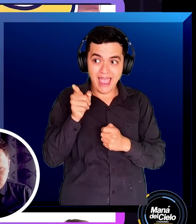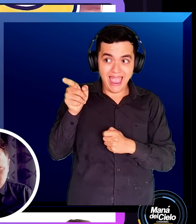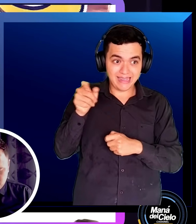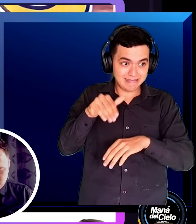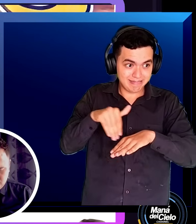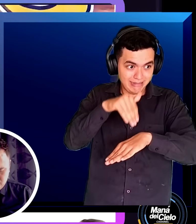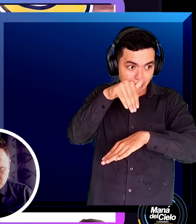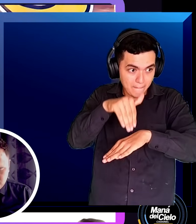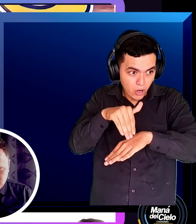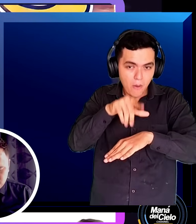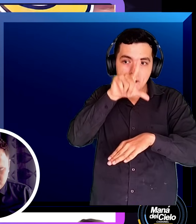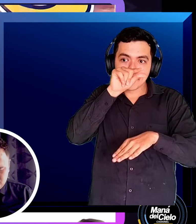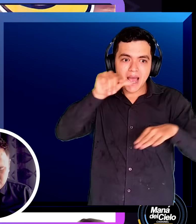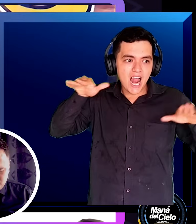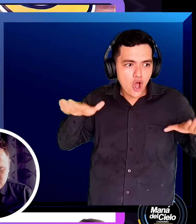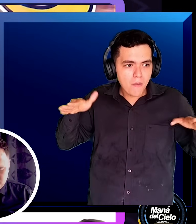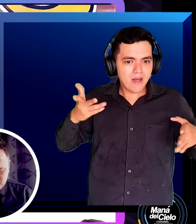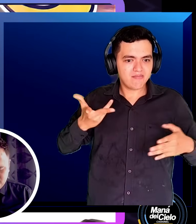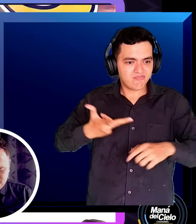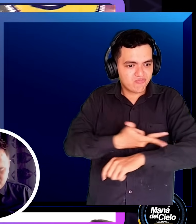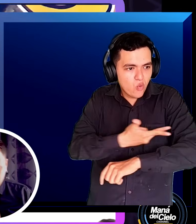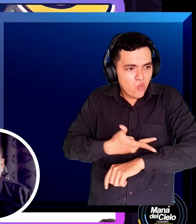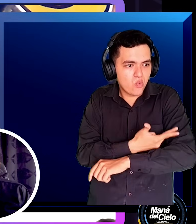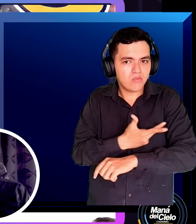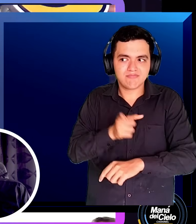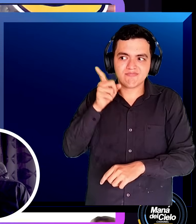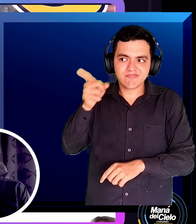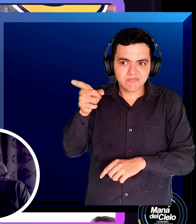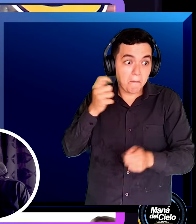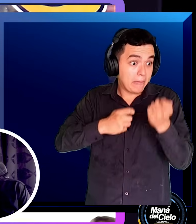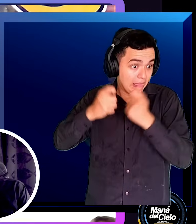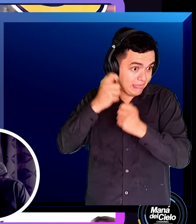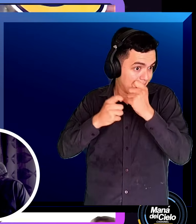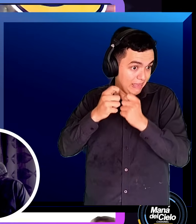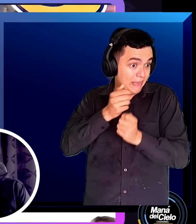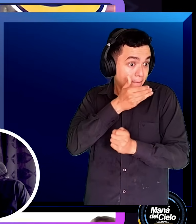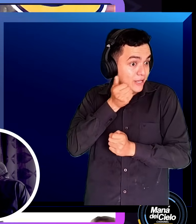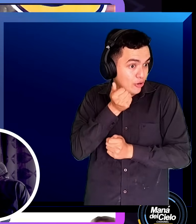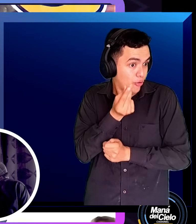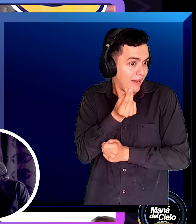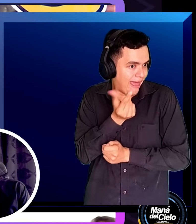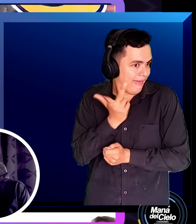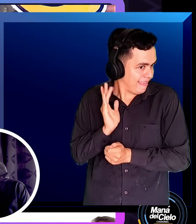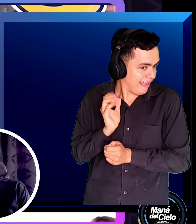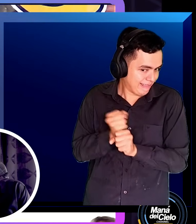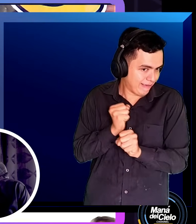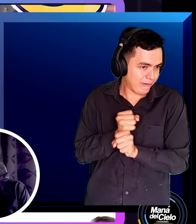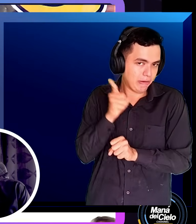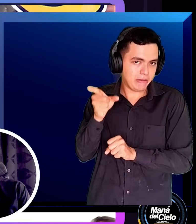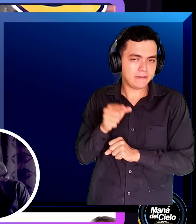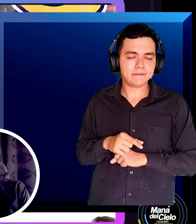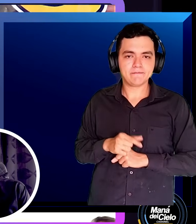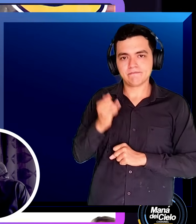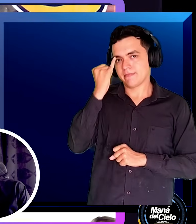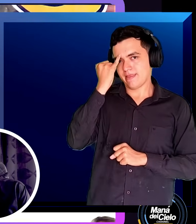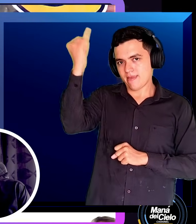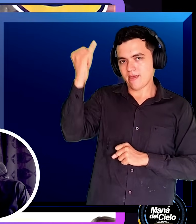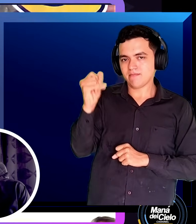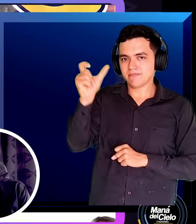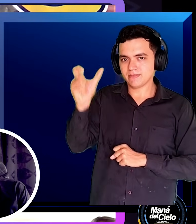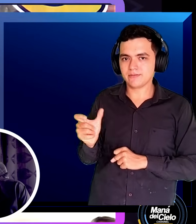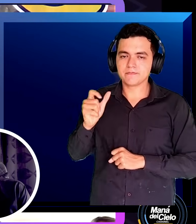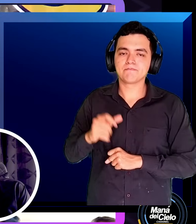en mi casa. Y por eso dice que agarró las mesas, les dio puntapiés, revolcó